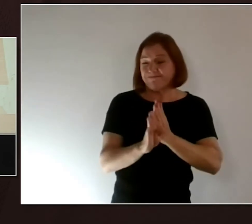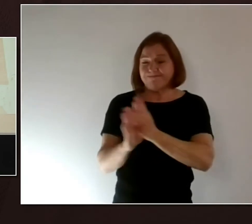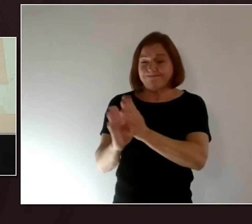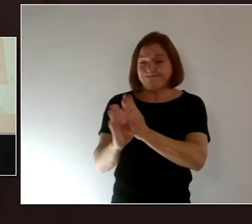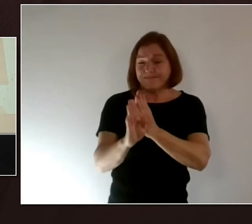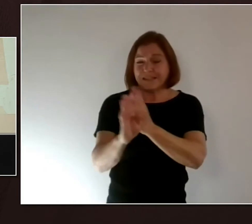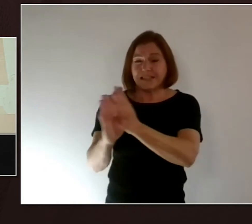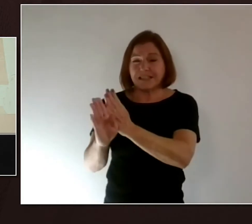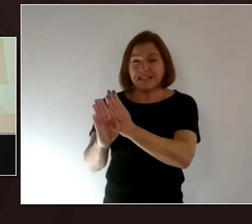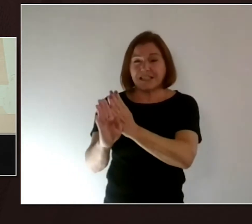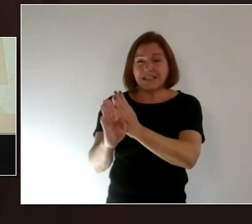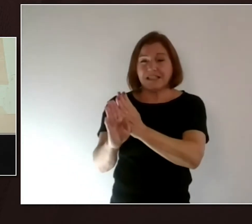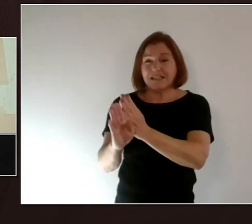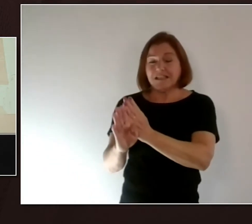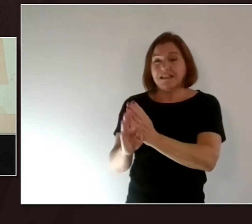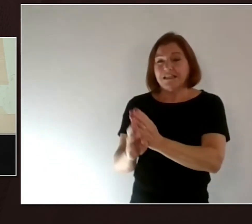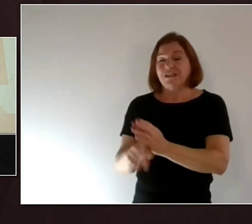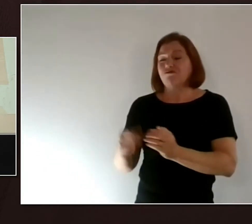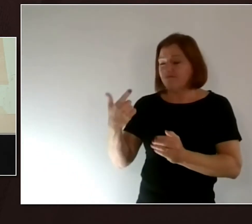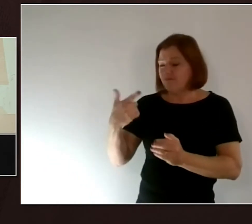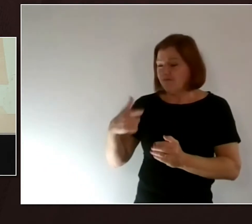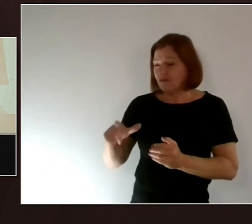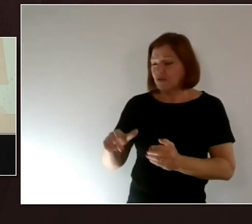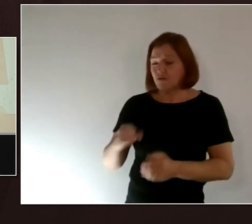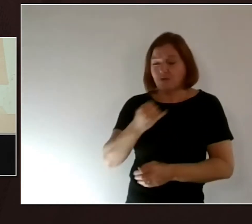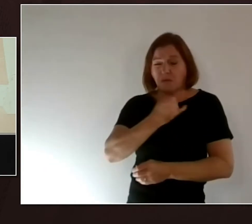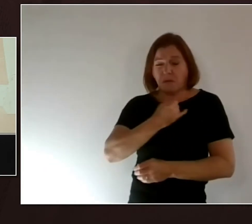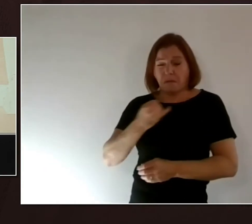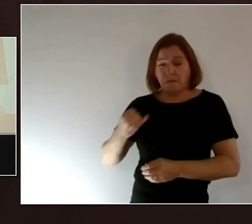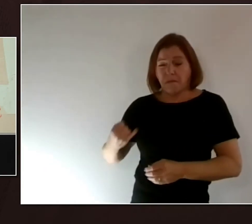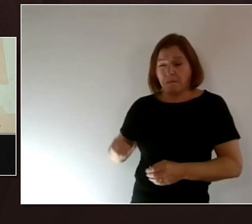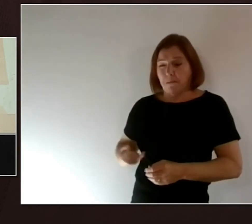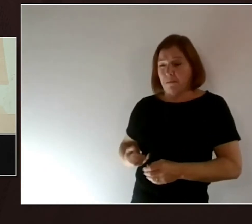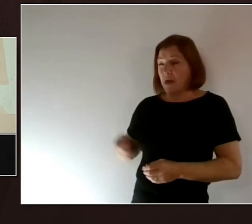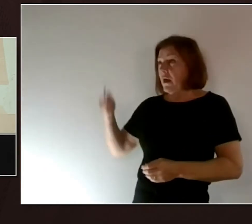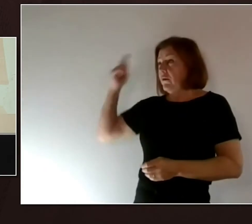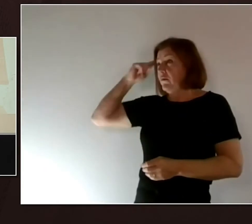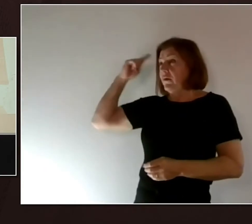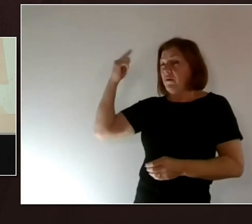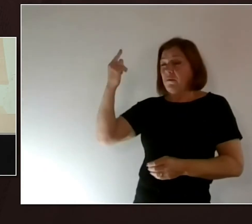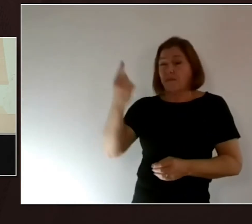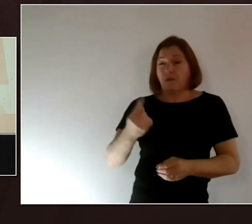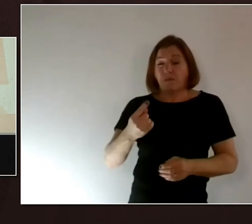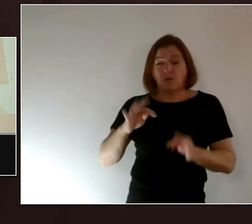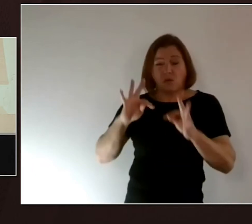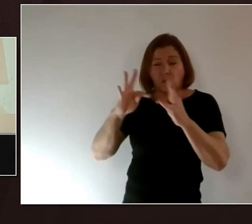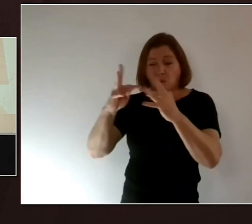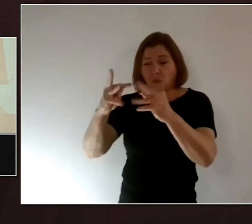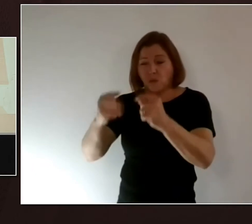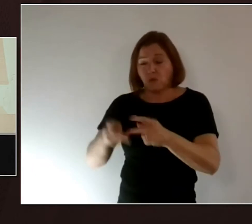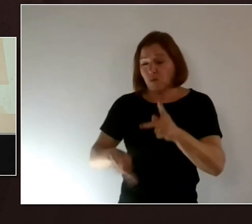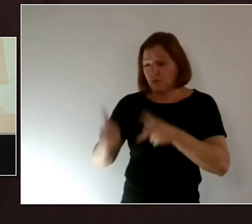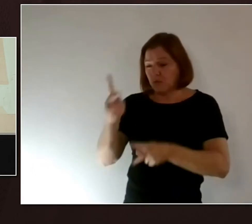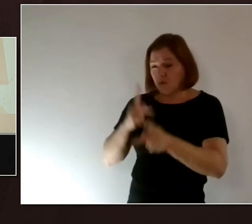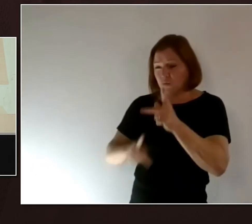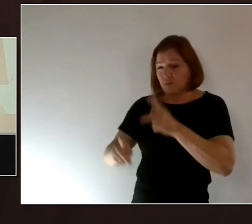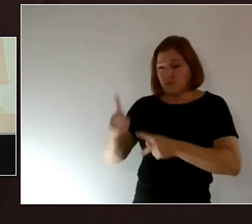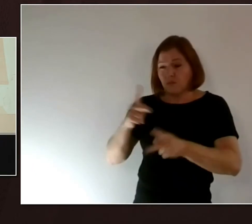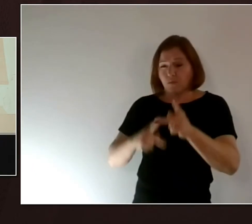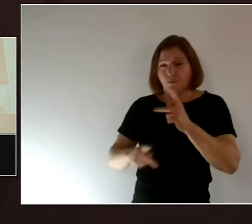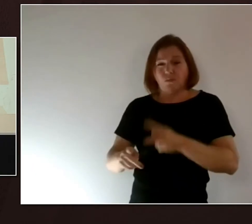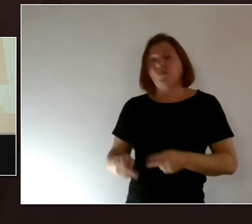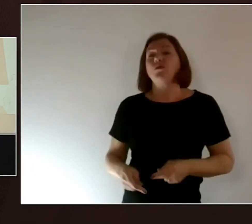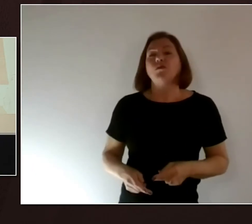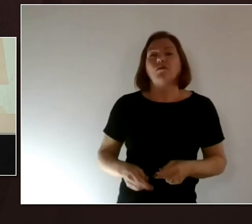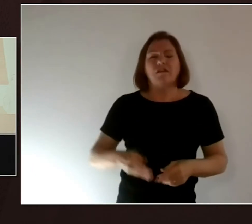pesou sobre todo o império, vieram calamidades, guerra, pestilência e